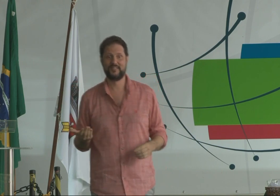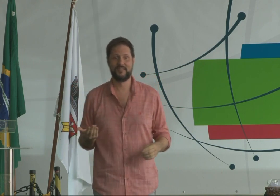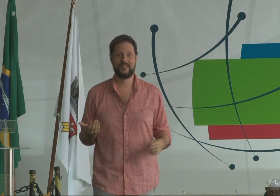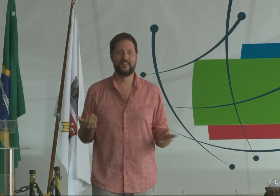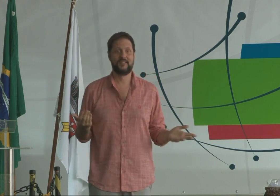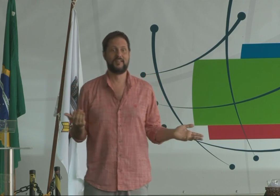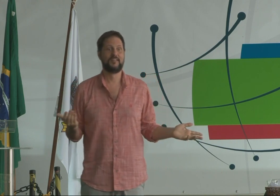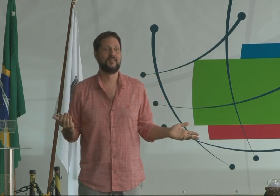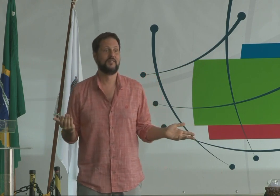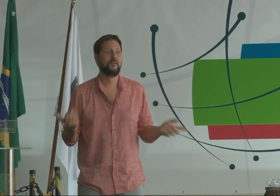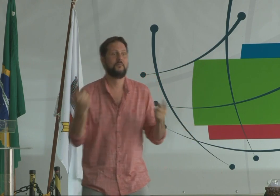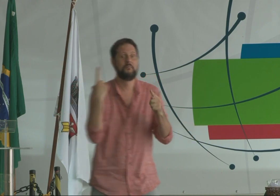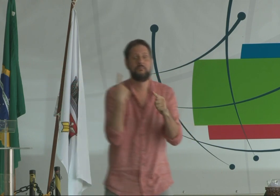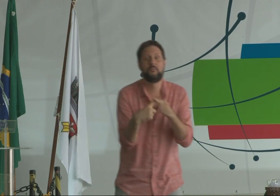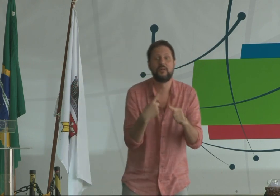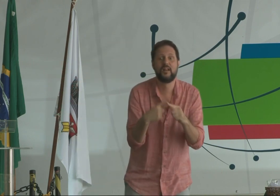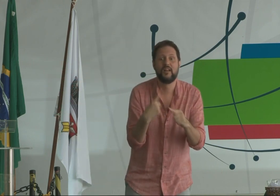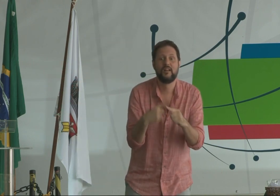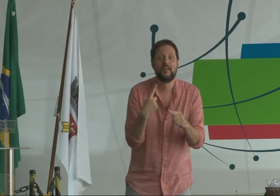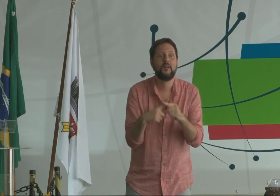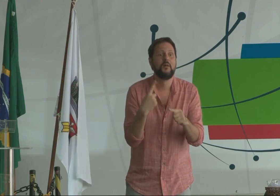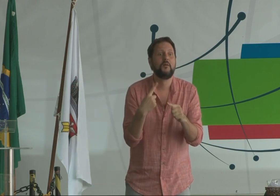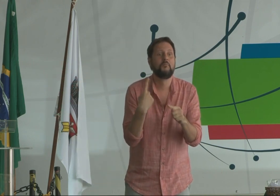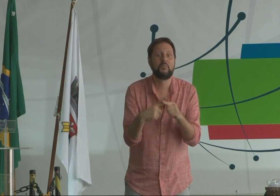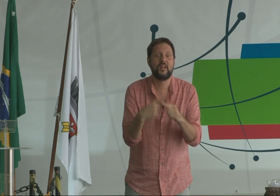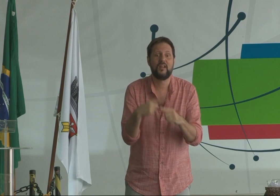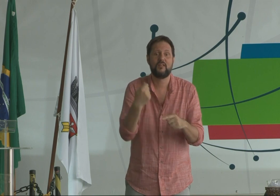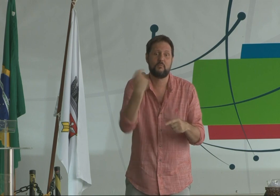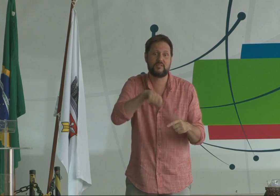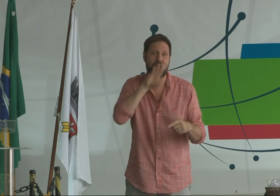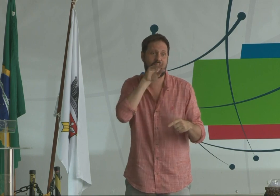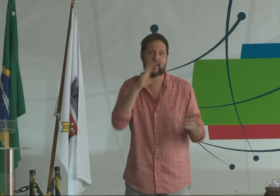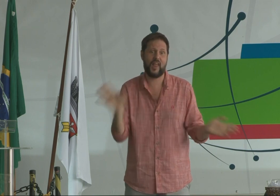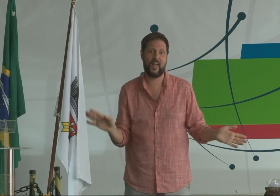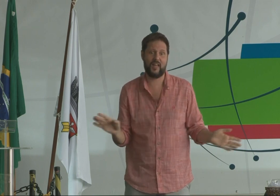Isso não impedia nada pra eu ficar com meus amigos. Porque eu ficava mais com meus